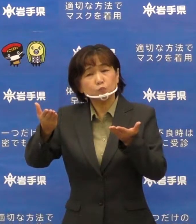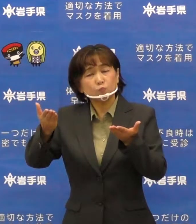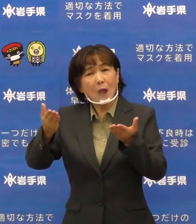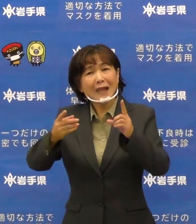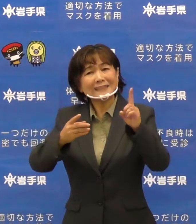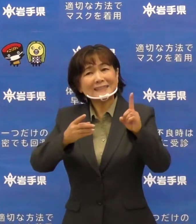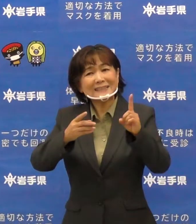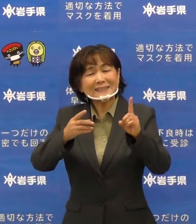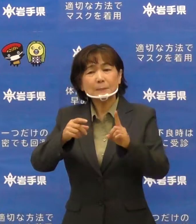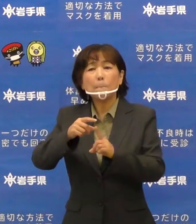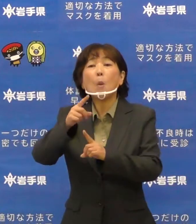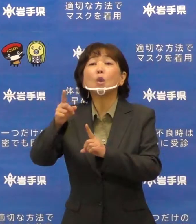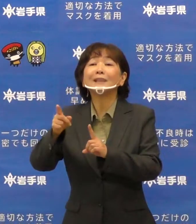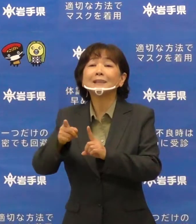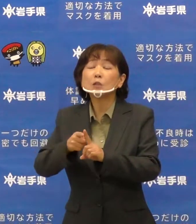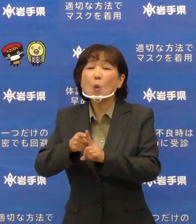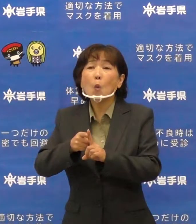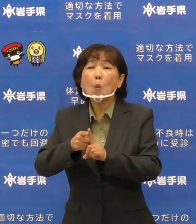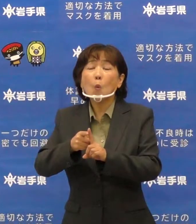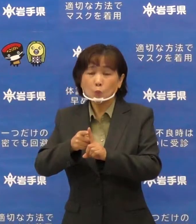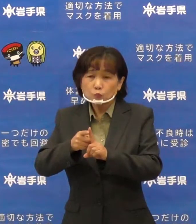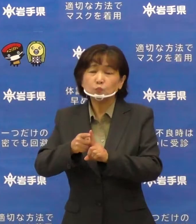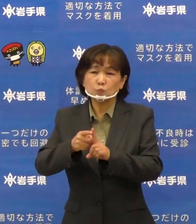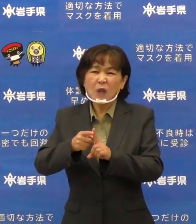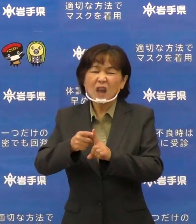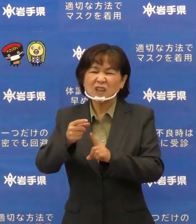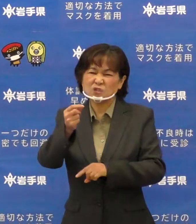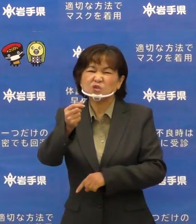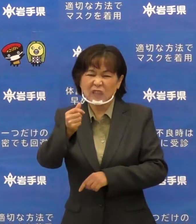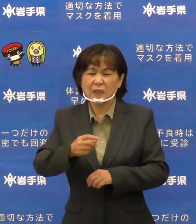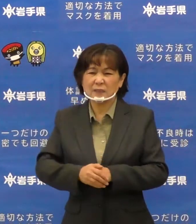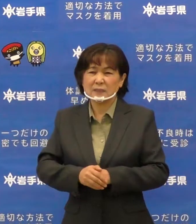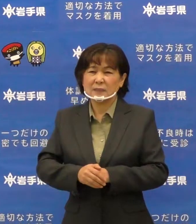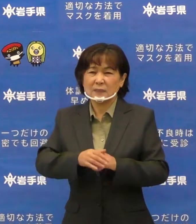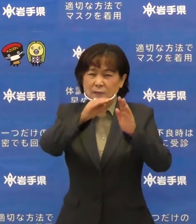うか。順番からすればこう下から、